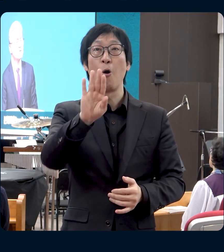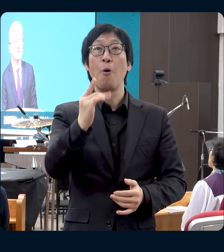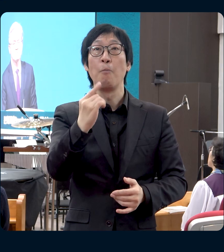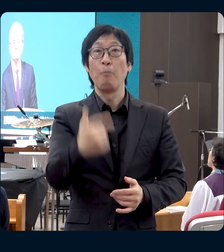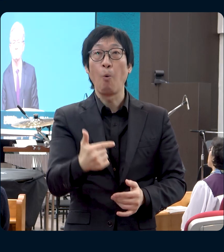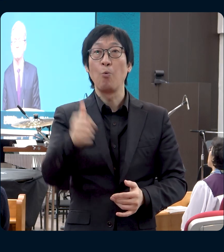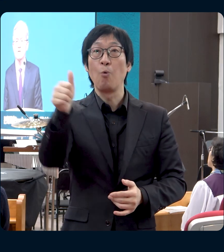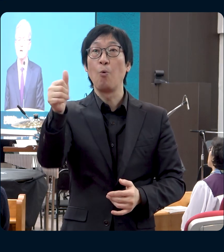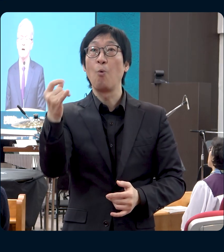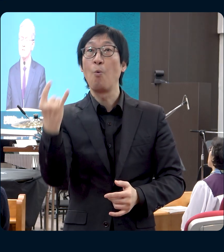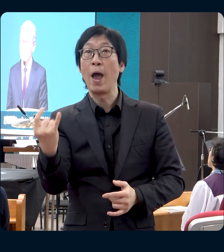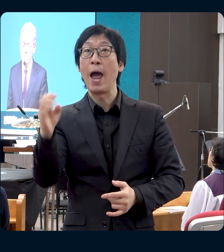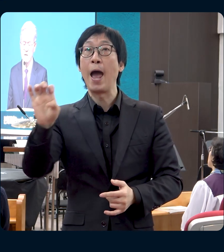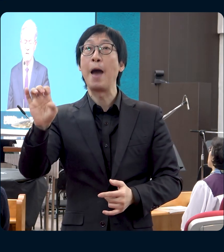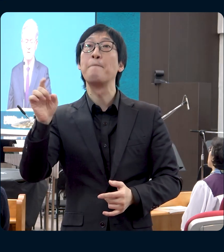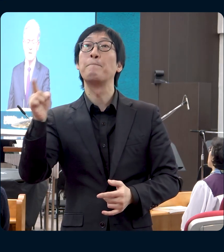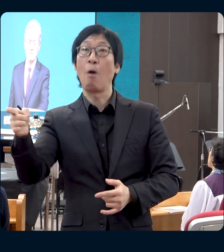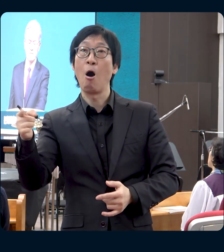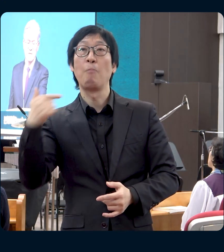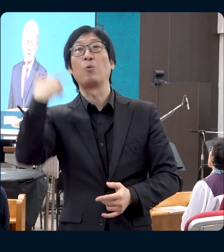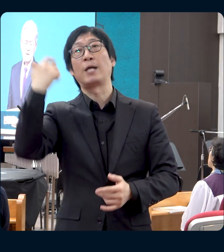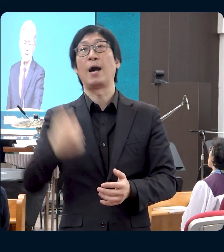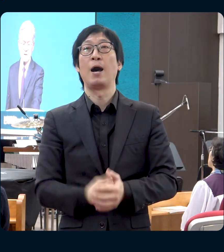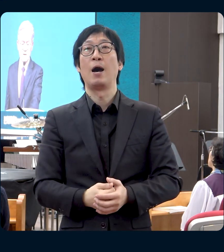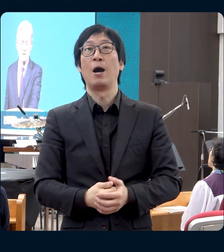보네포 목사님 생각을 정말 많이 합니다.